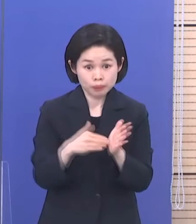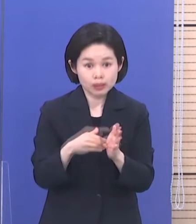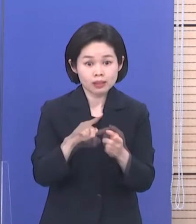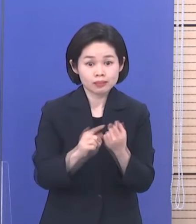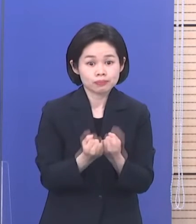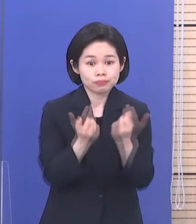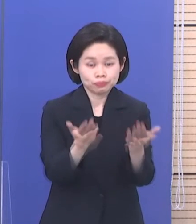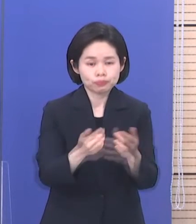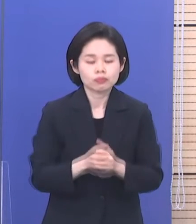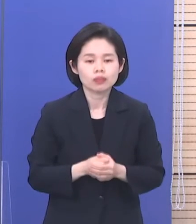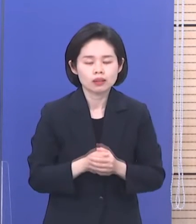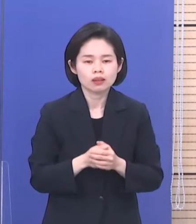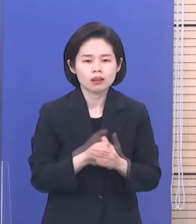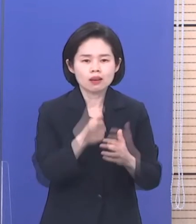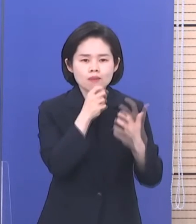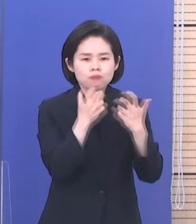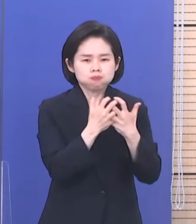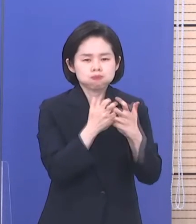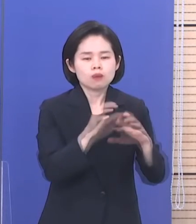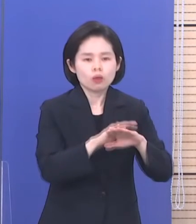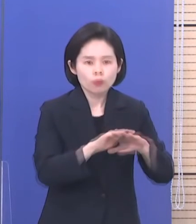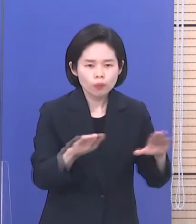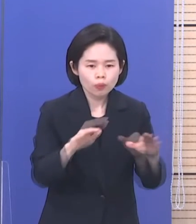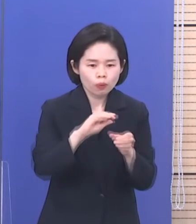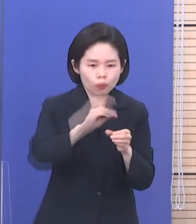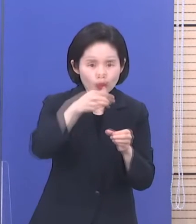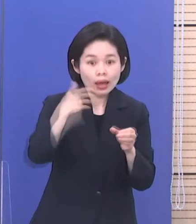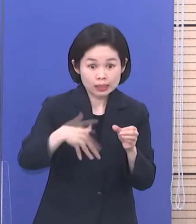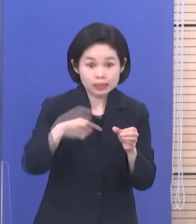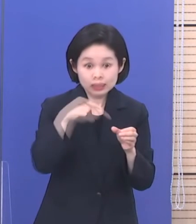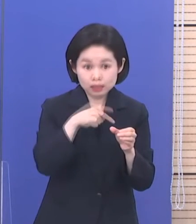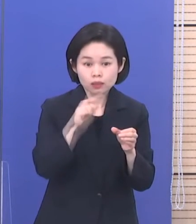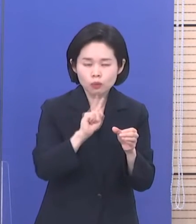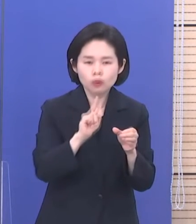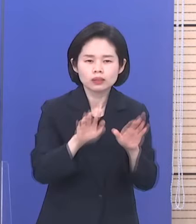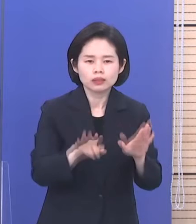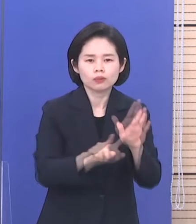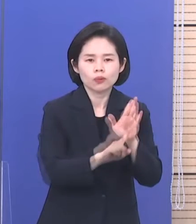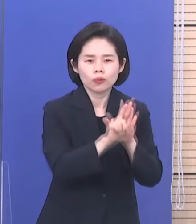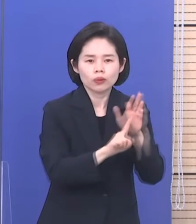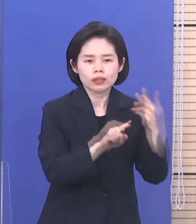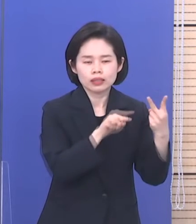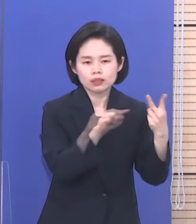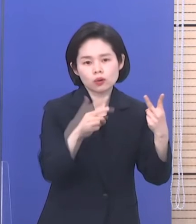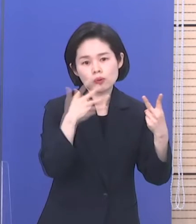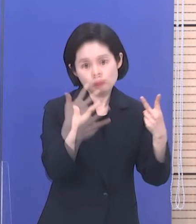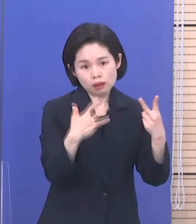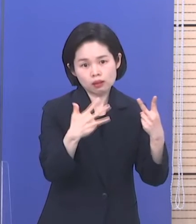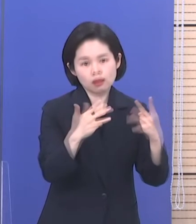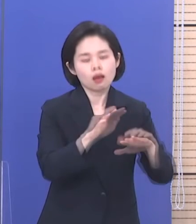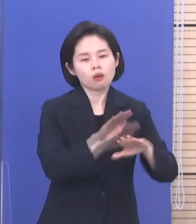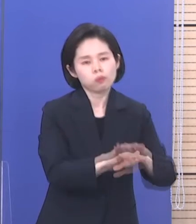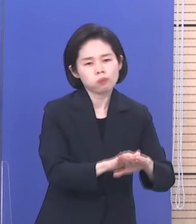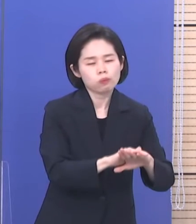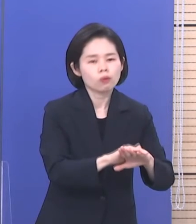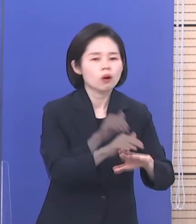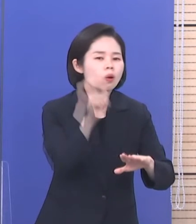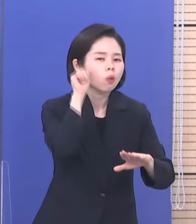냉동 후 해동한 미개봉 백신은 현재는 2도에서 8도까지 최대